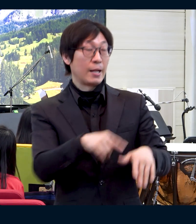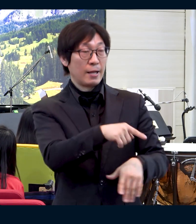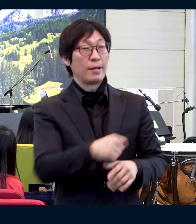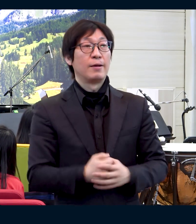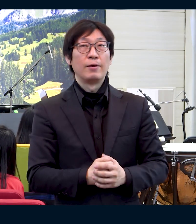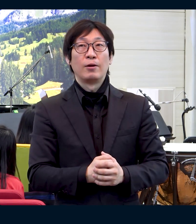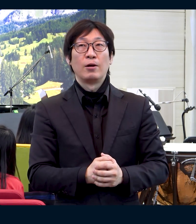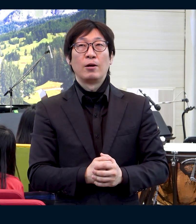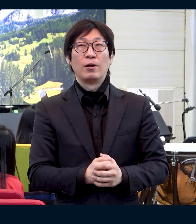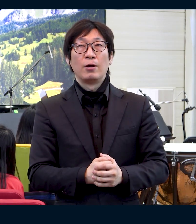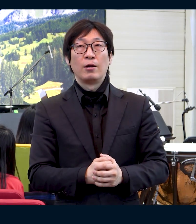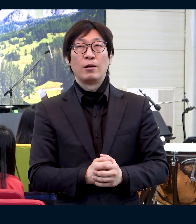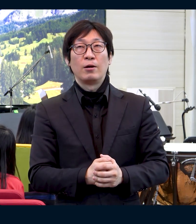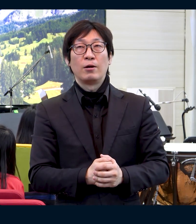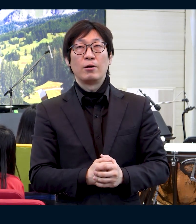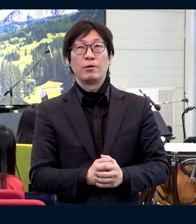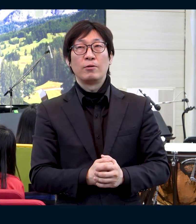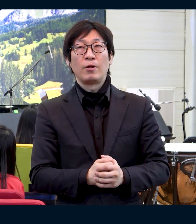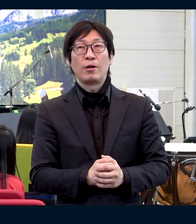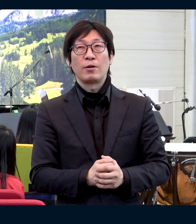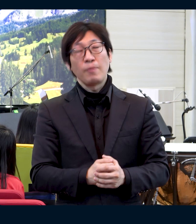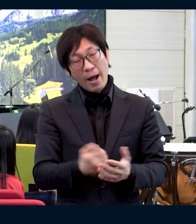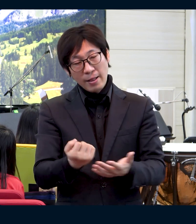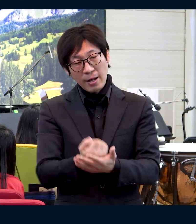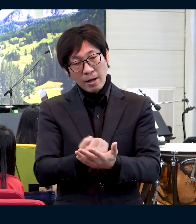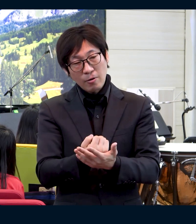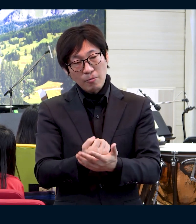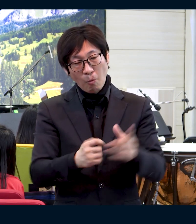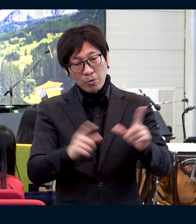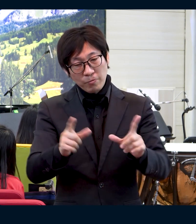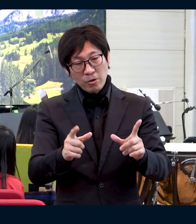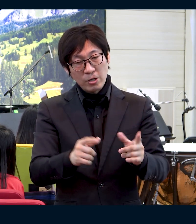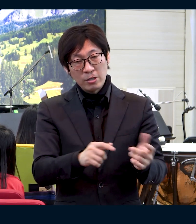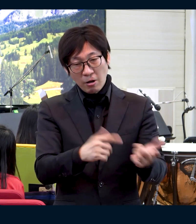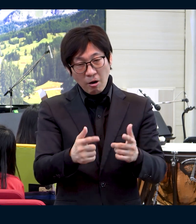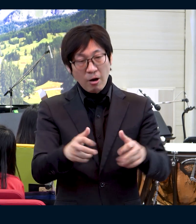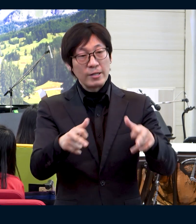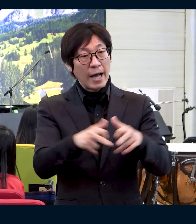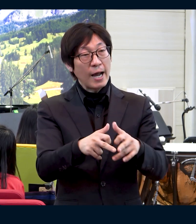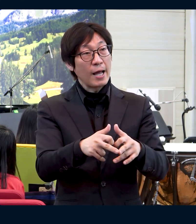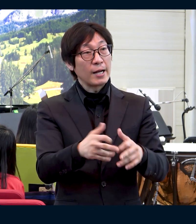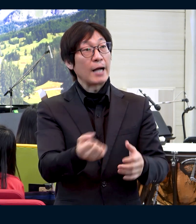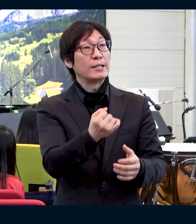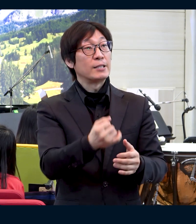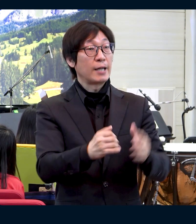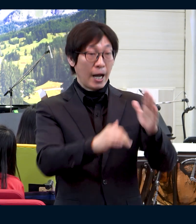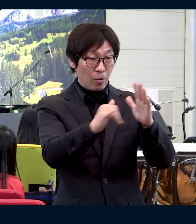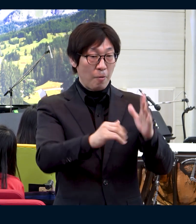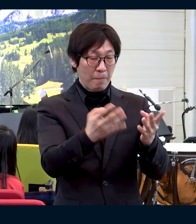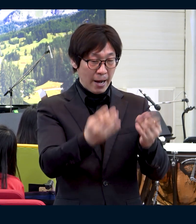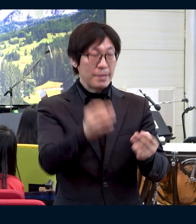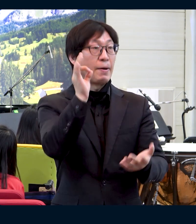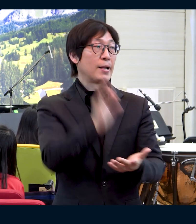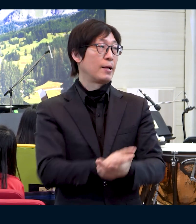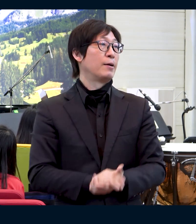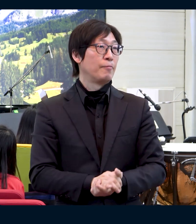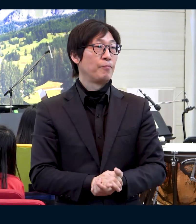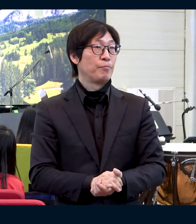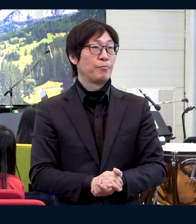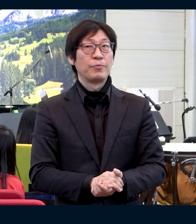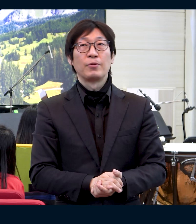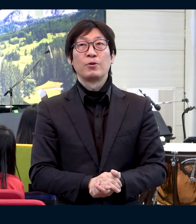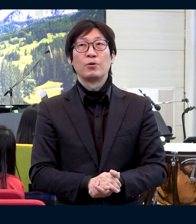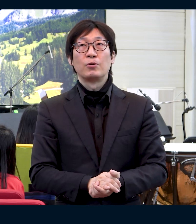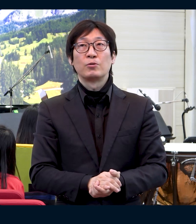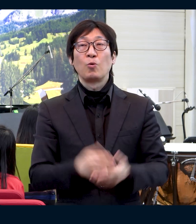어떨까 쯔쯔 이런 그런 안타까운 그런 모습의 어떤 장애인들입니다. 그러나 지금껏 저는 장애인 사역을